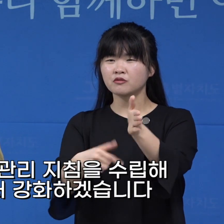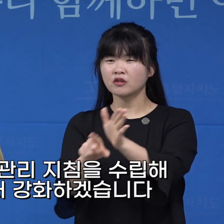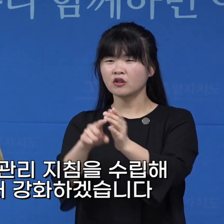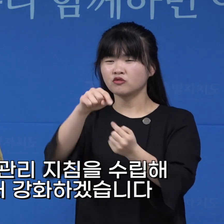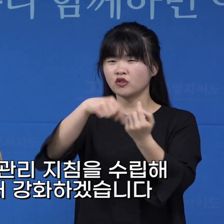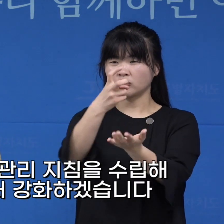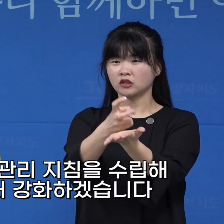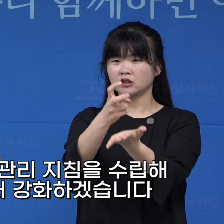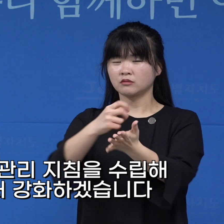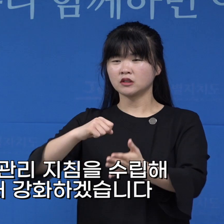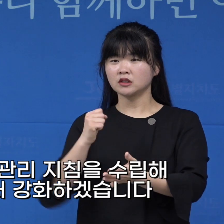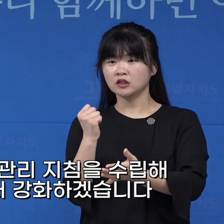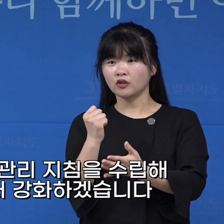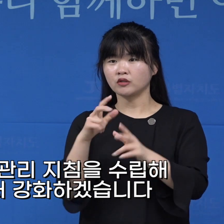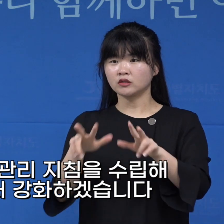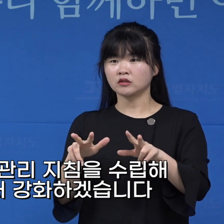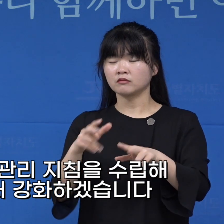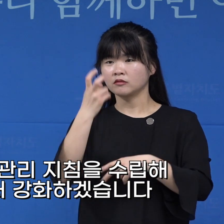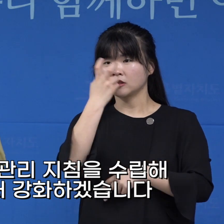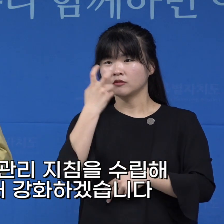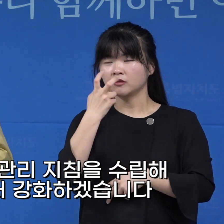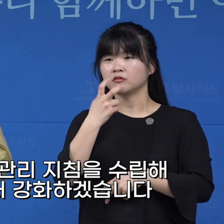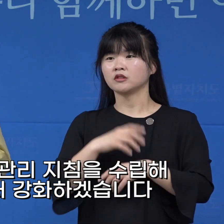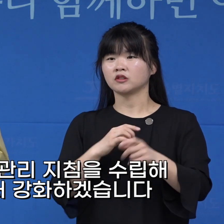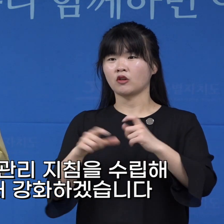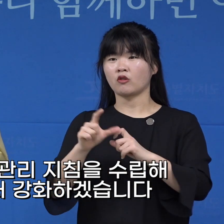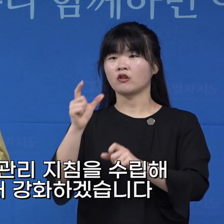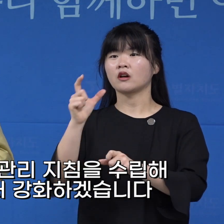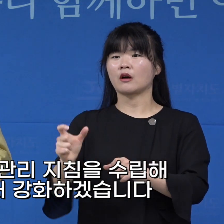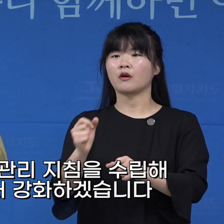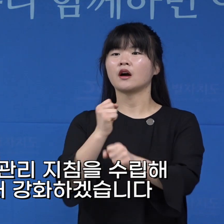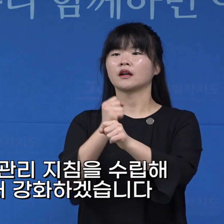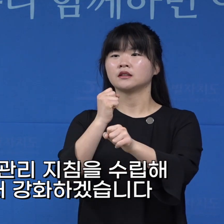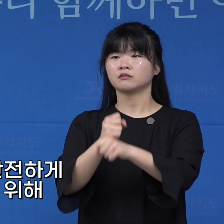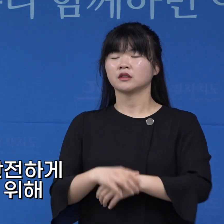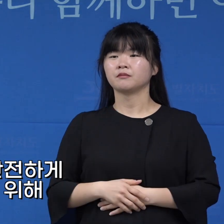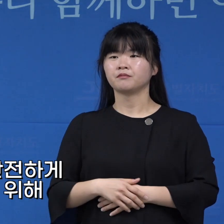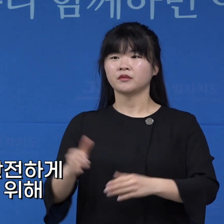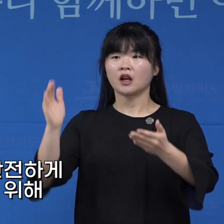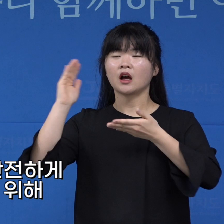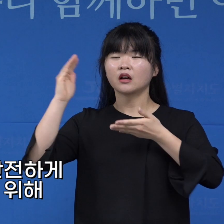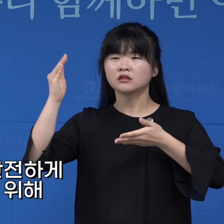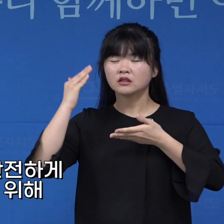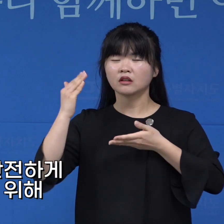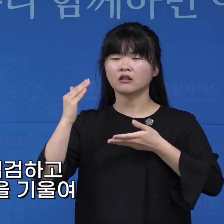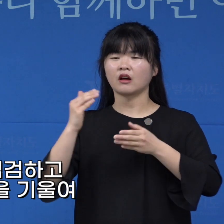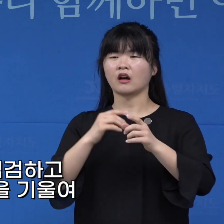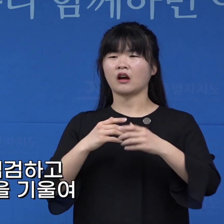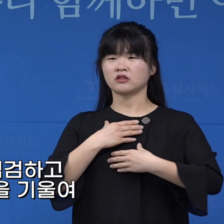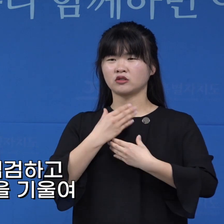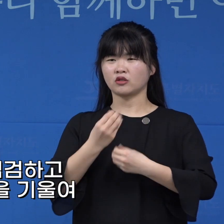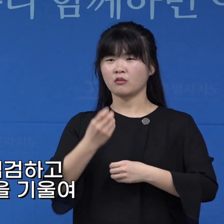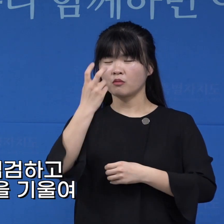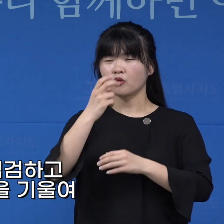지침을 수립해 현장 점검을 특별히 더 강화하도록 하겠습니다. 학생들을 안전하게 보호하기 위해